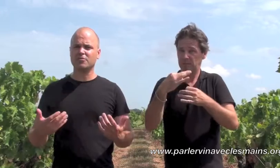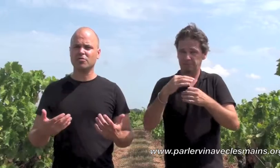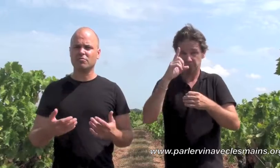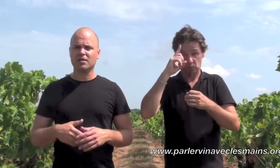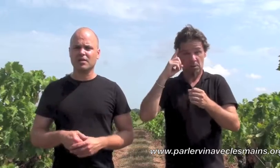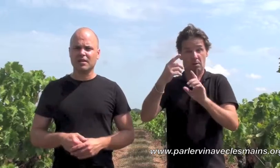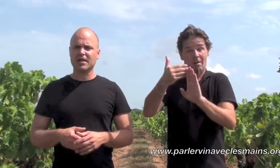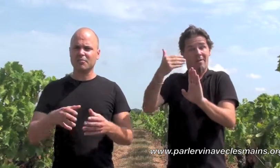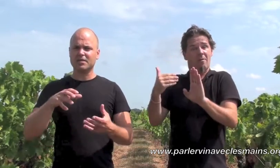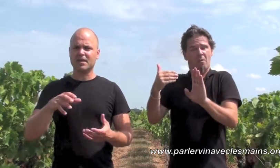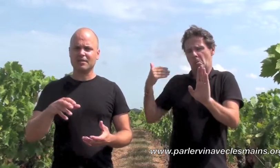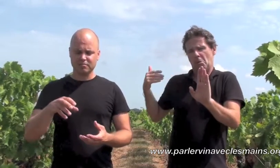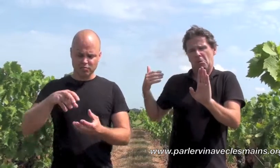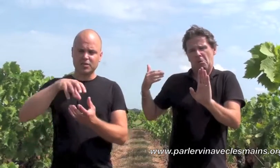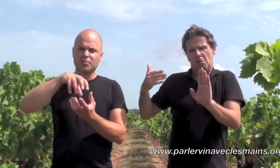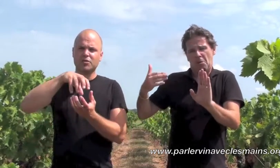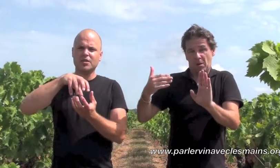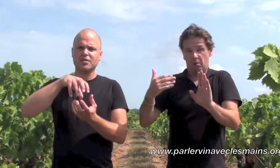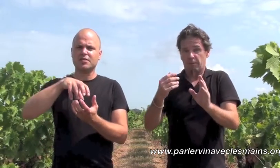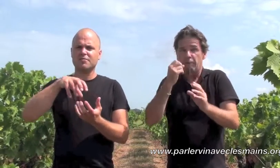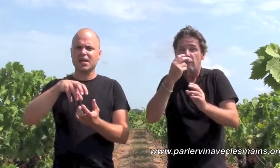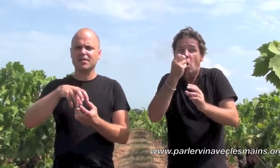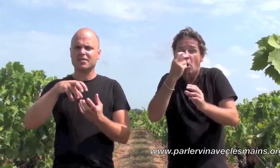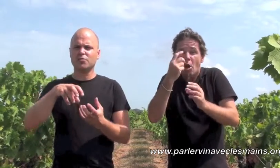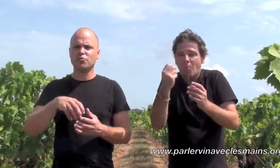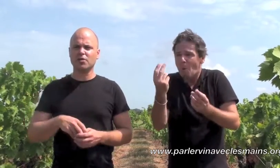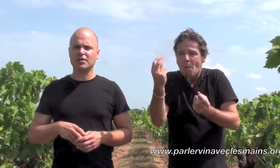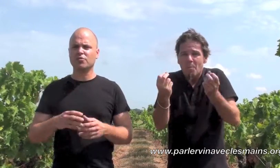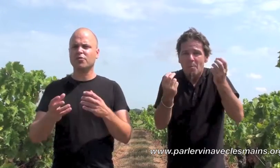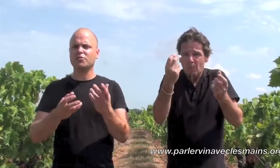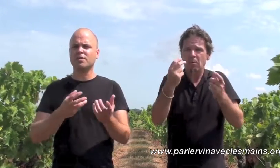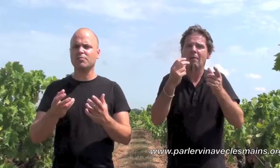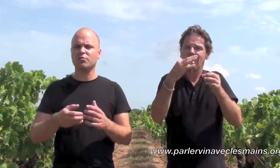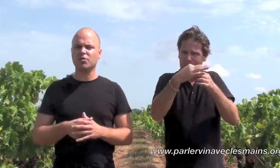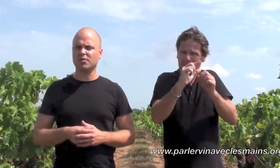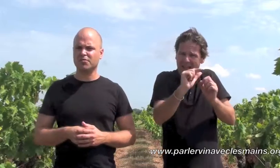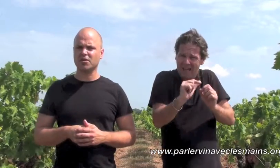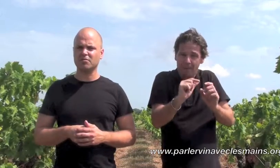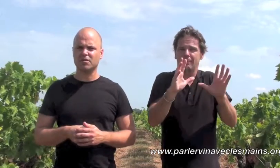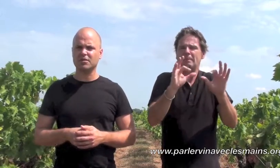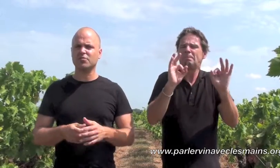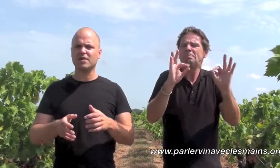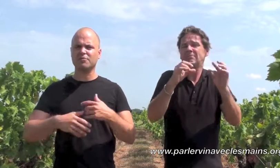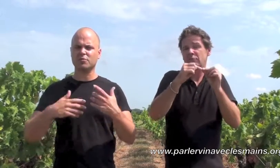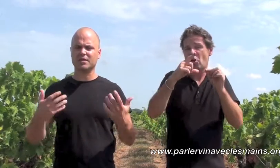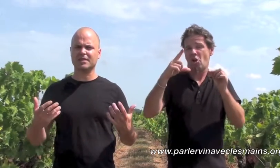floraison, les grappes étaient là, mais ils étaient petits, ils étaient verts, ils étaient durs, ils ont fonctionné plutôt comme des feuilles. Ils ont fait la